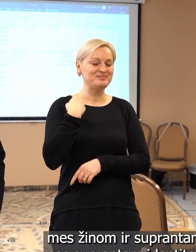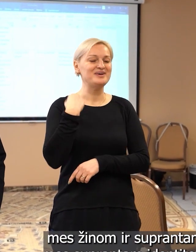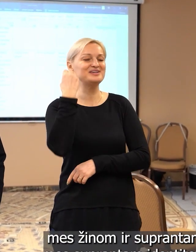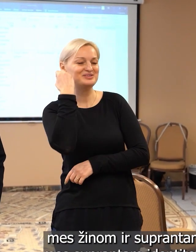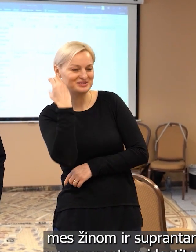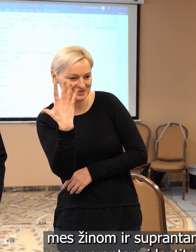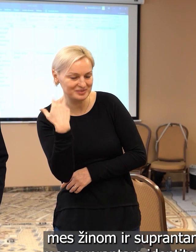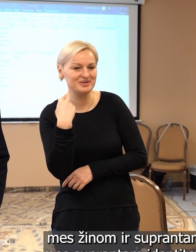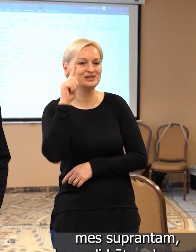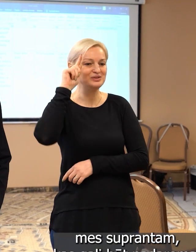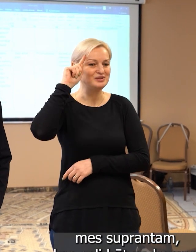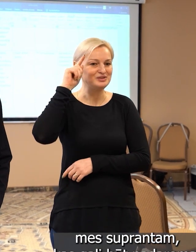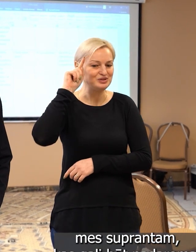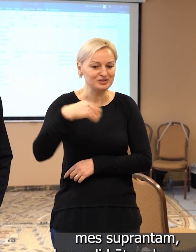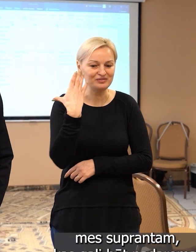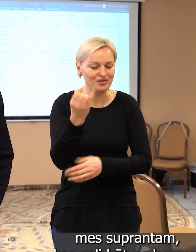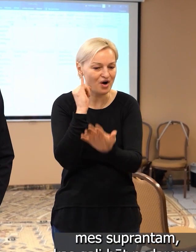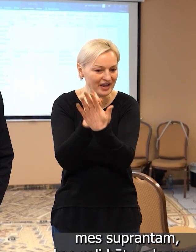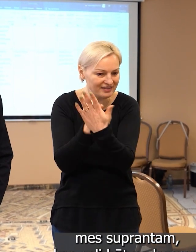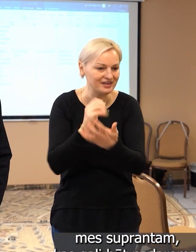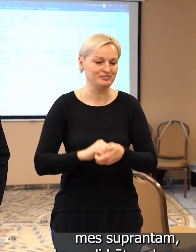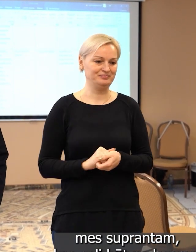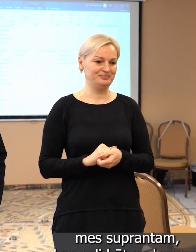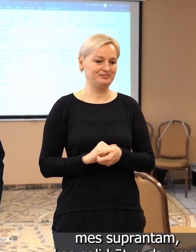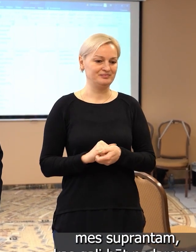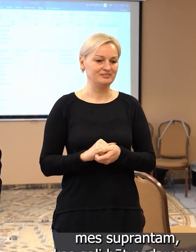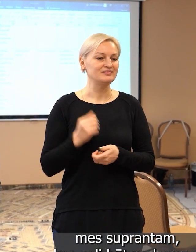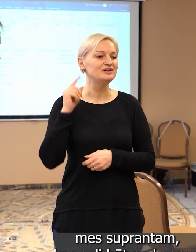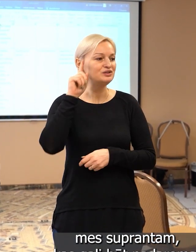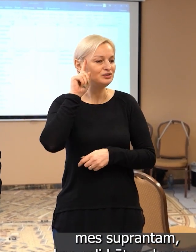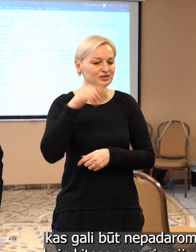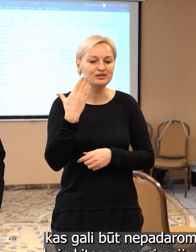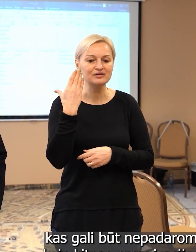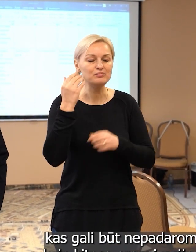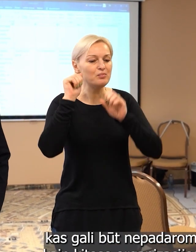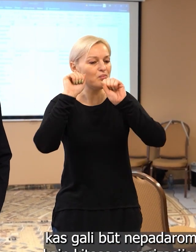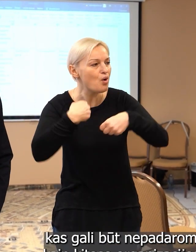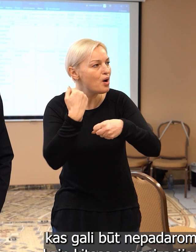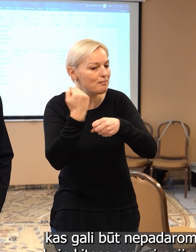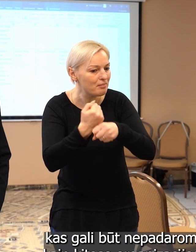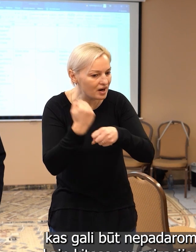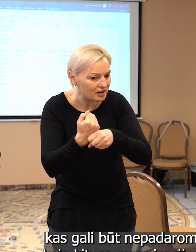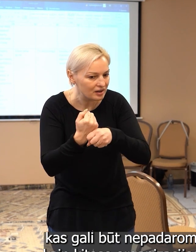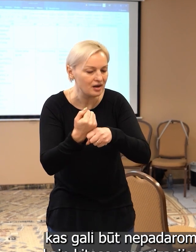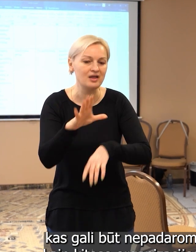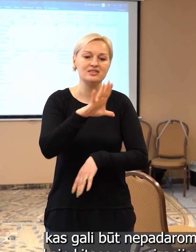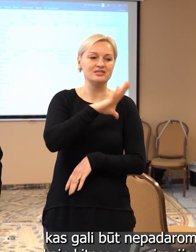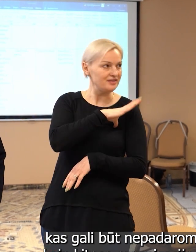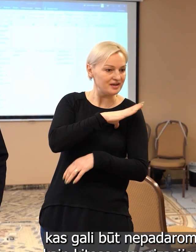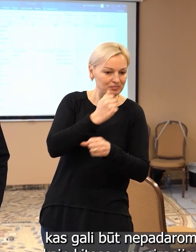mes suprantam identitetą, mes suprantam, kas gali būti padaroma, kas gali būti nepadaroma, kaip